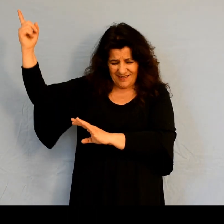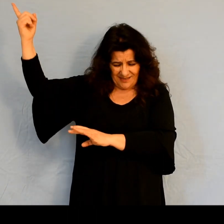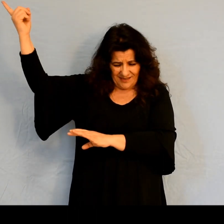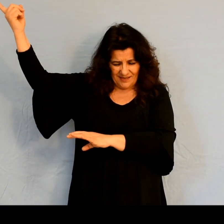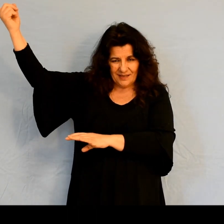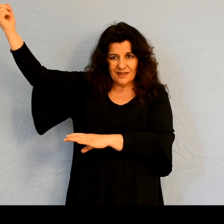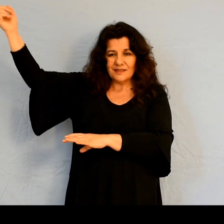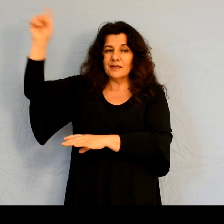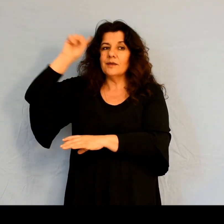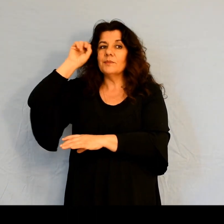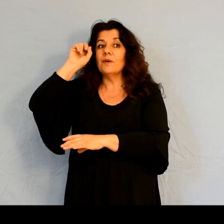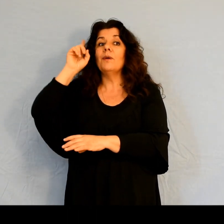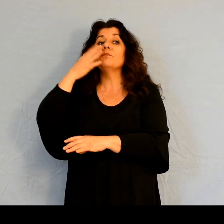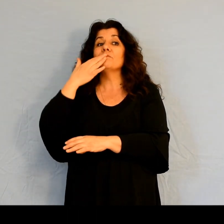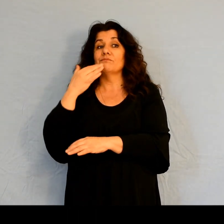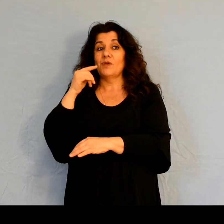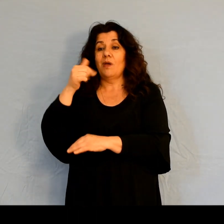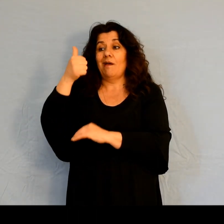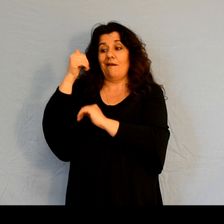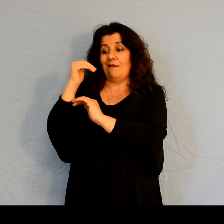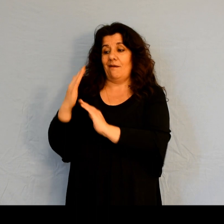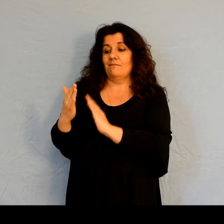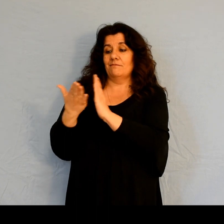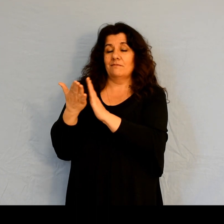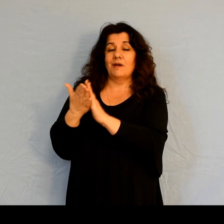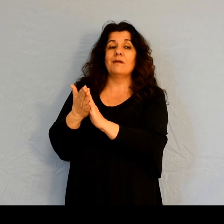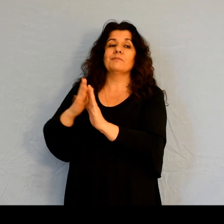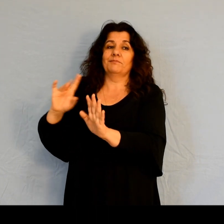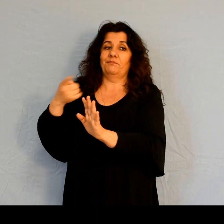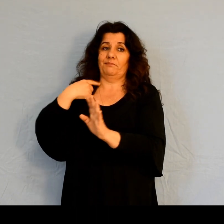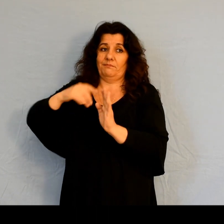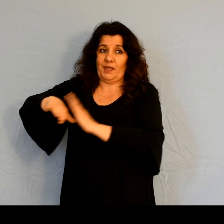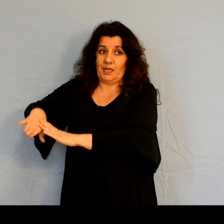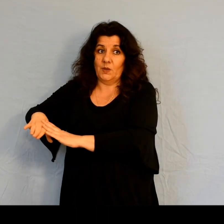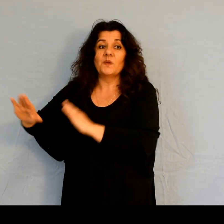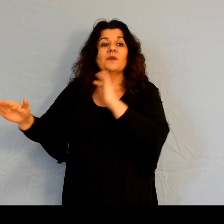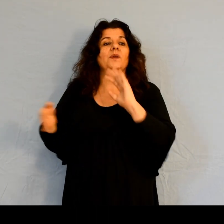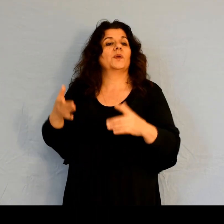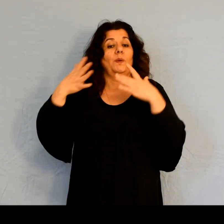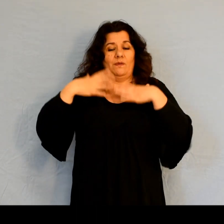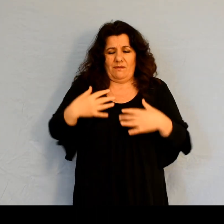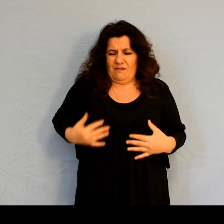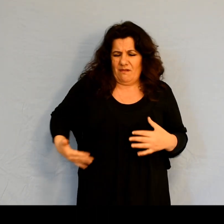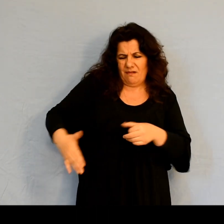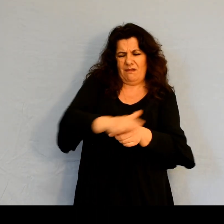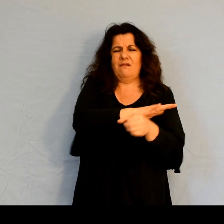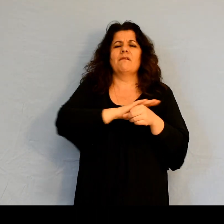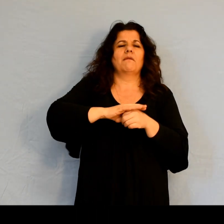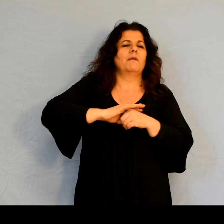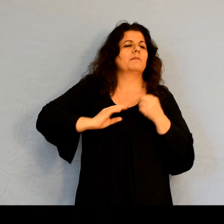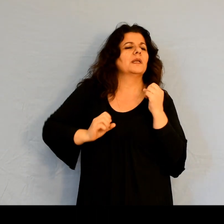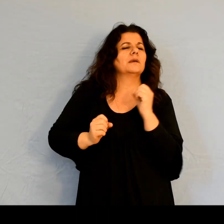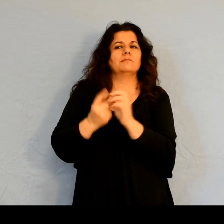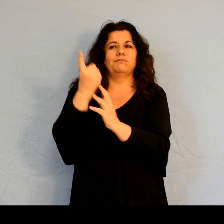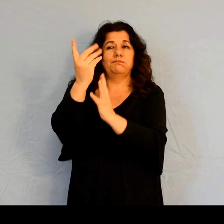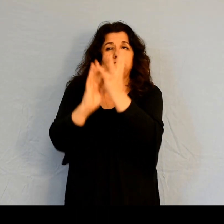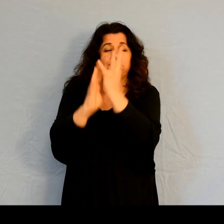Car mieux vaut pour toi perdre un de tes membres que d'avoir ton corps tout entier qui s'en aille dans la géhenne.